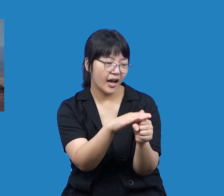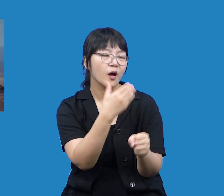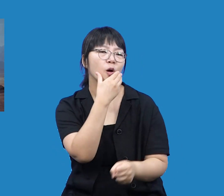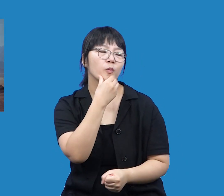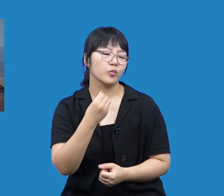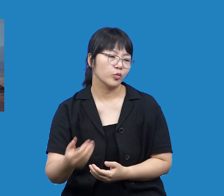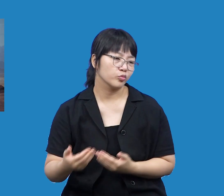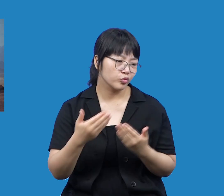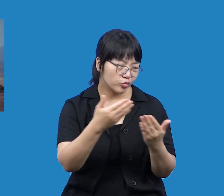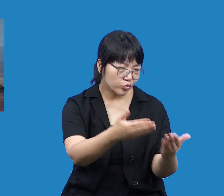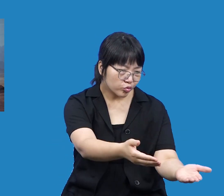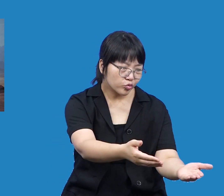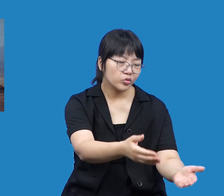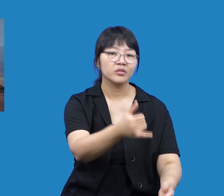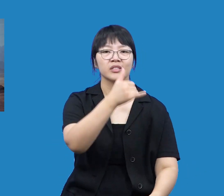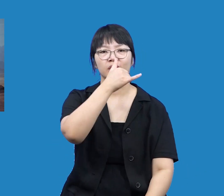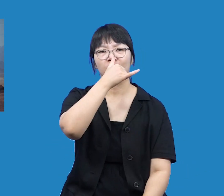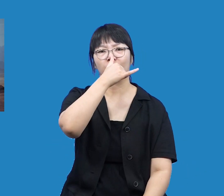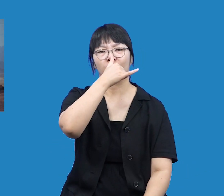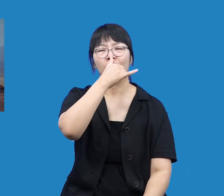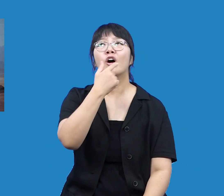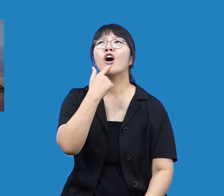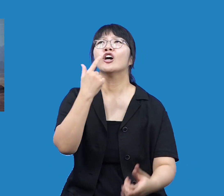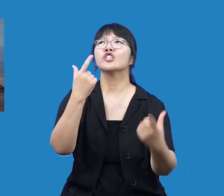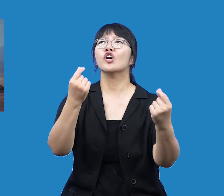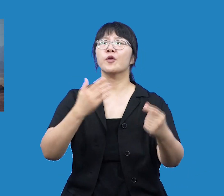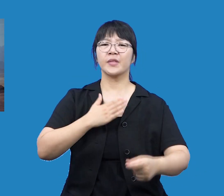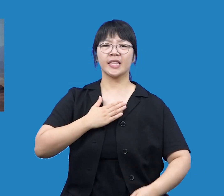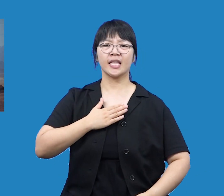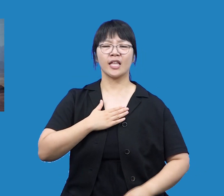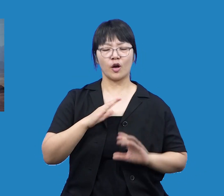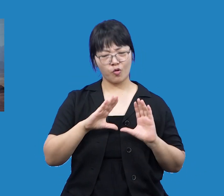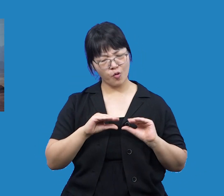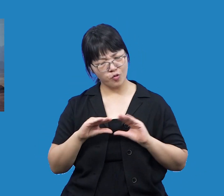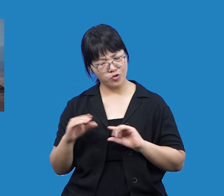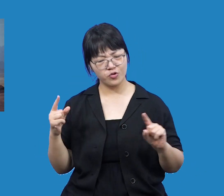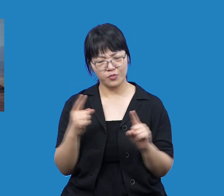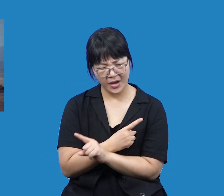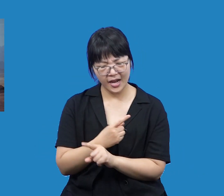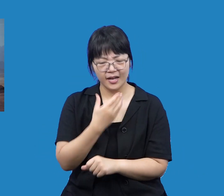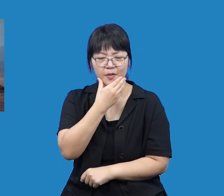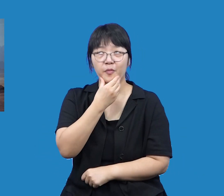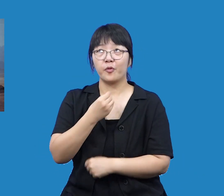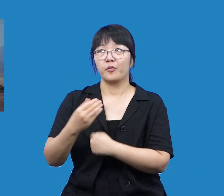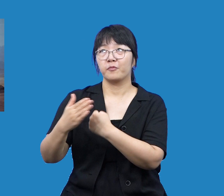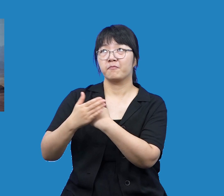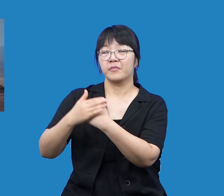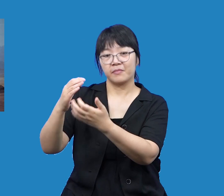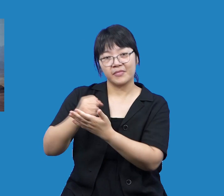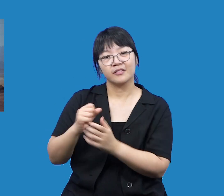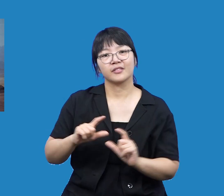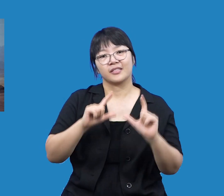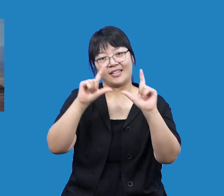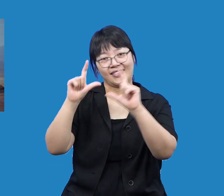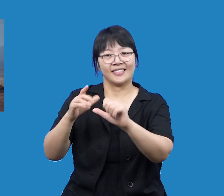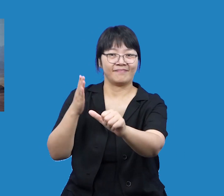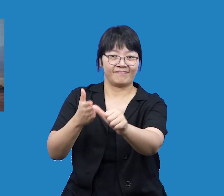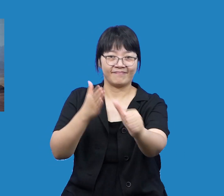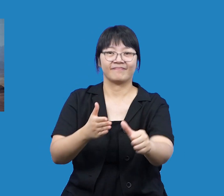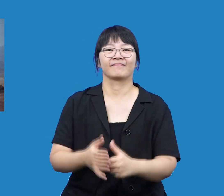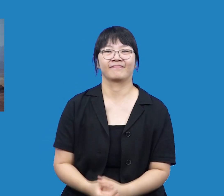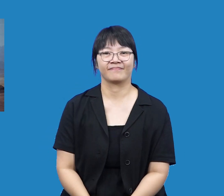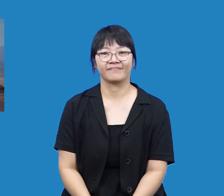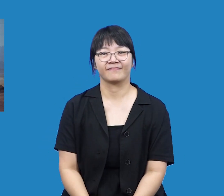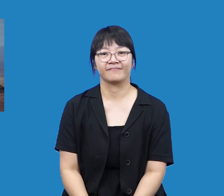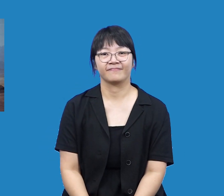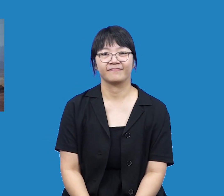여러분과 저도 온유함의 복을 사모하시는 우리가 될 수 있기를 주의 이름으로 축원합니다.